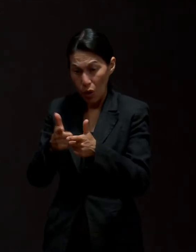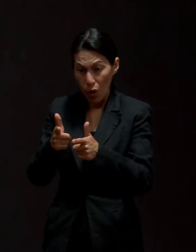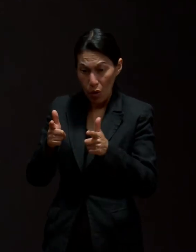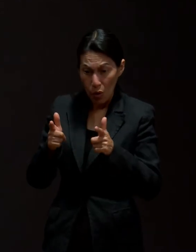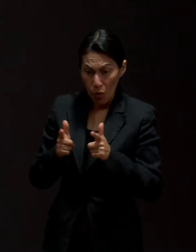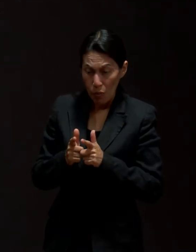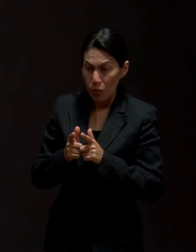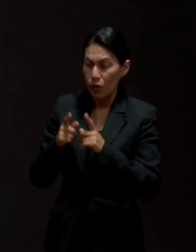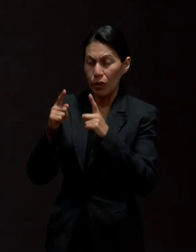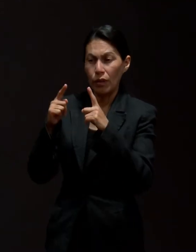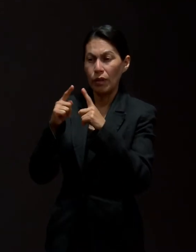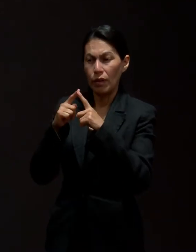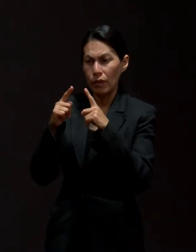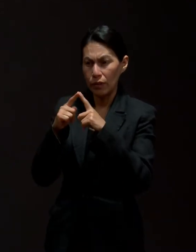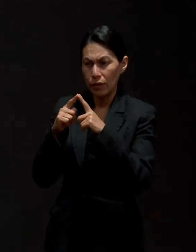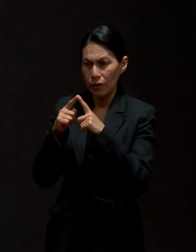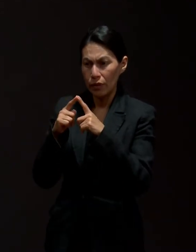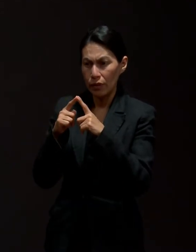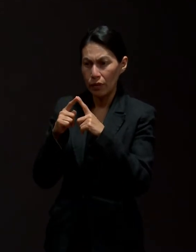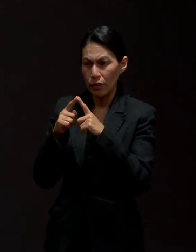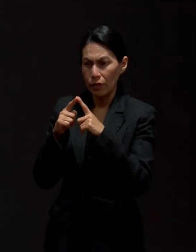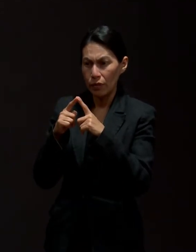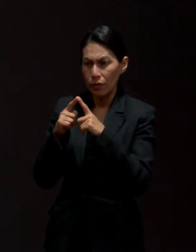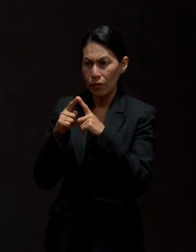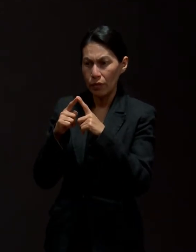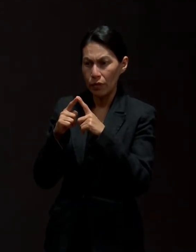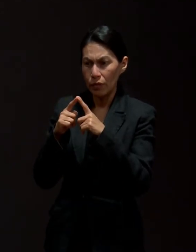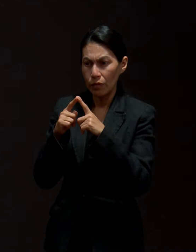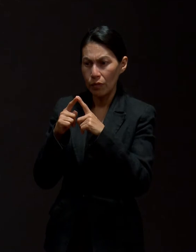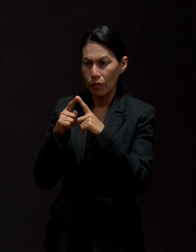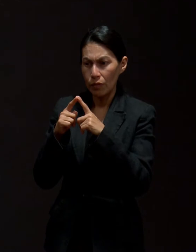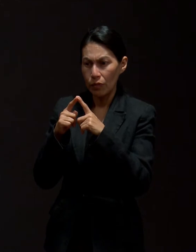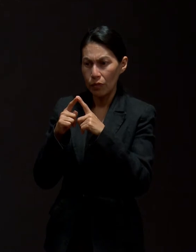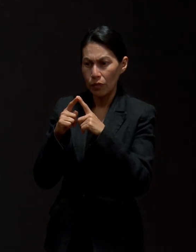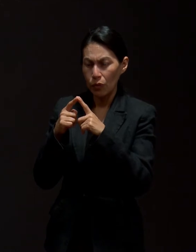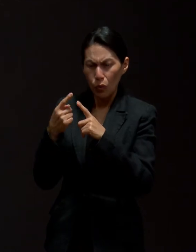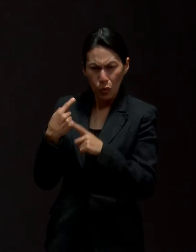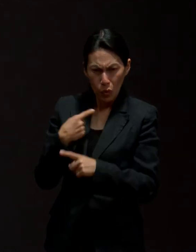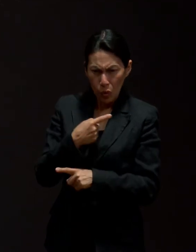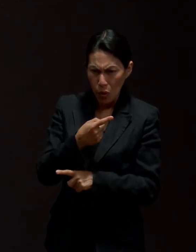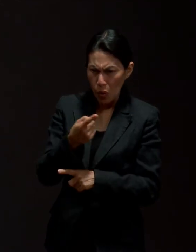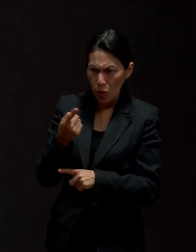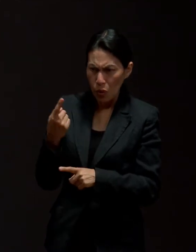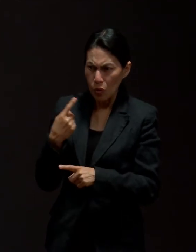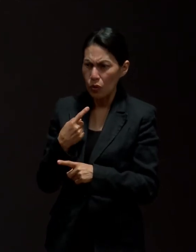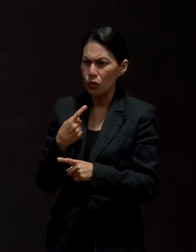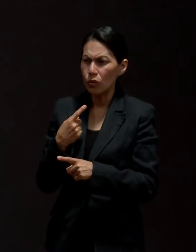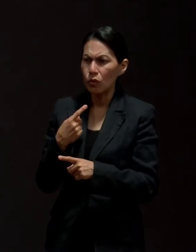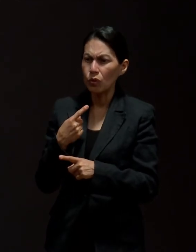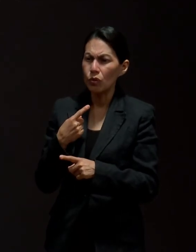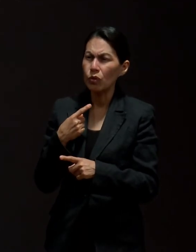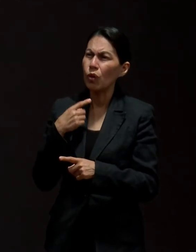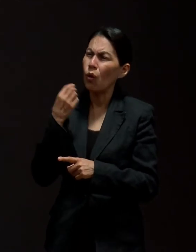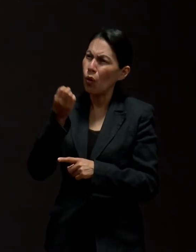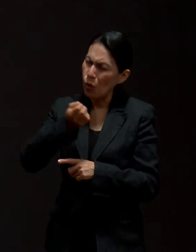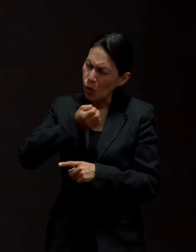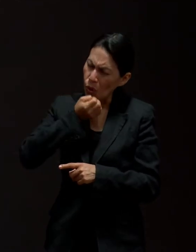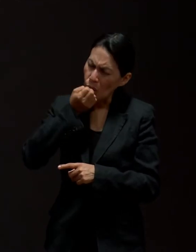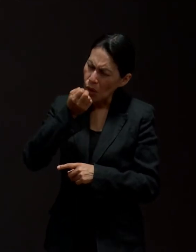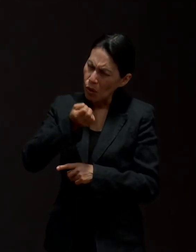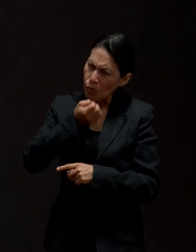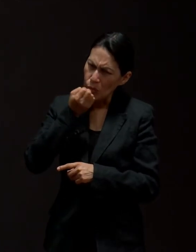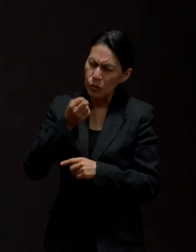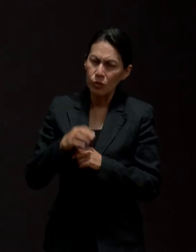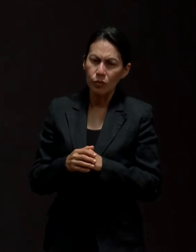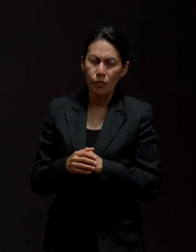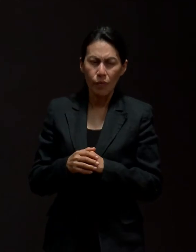grupo pequeño de la iglesia de Loma Linda, usamos eso